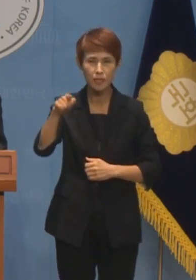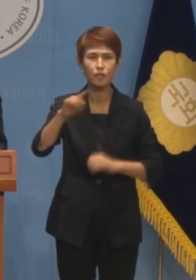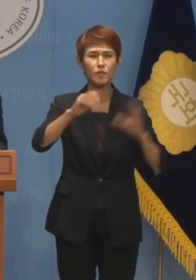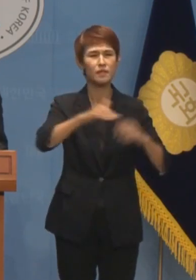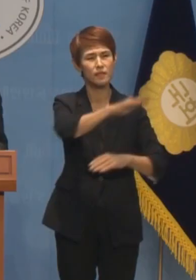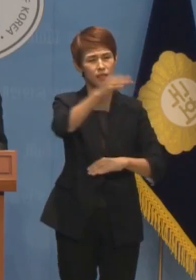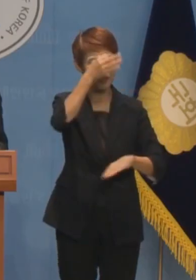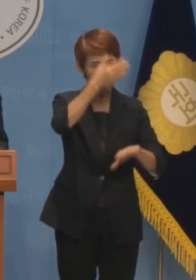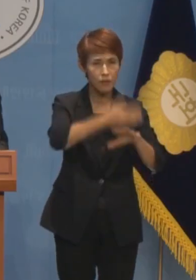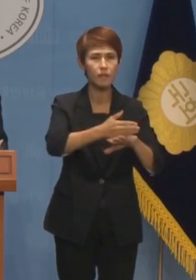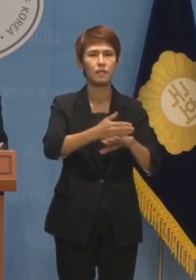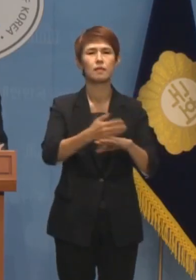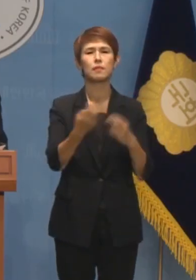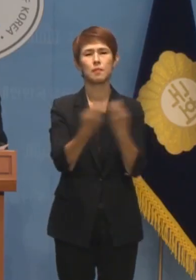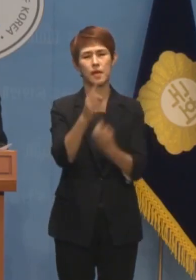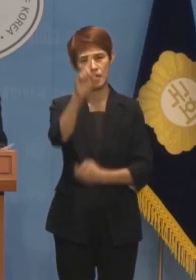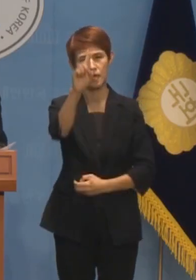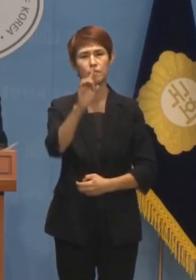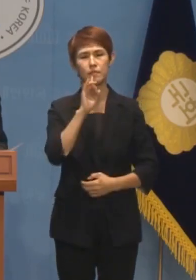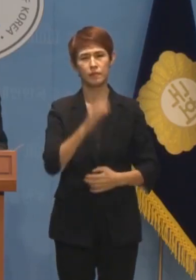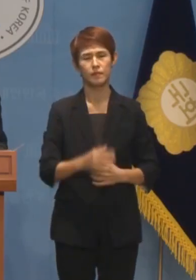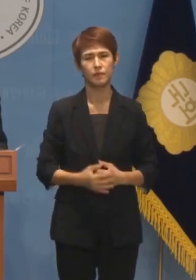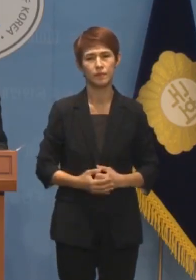사죄하는 유일한 방법입니다.